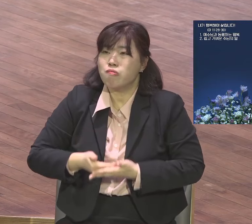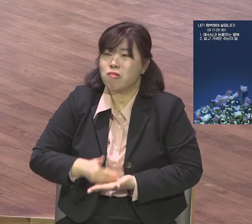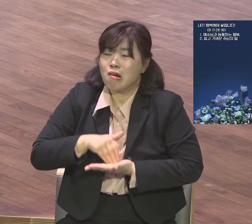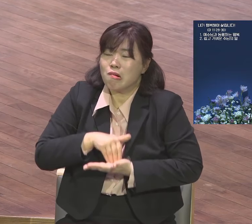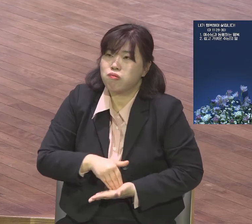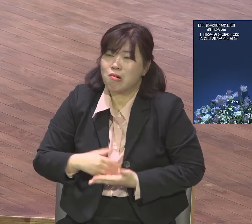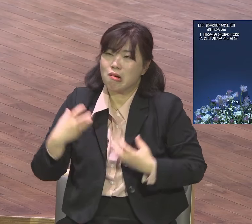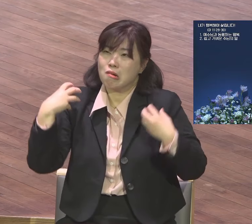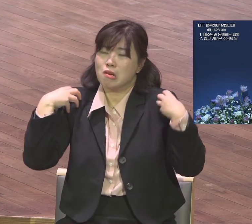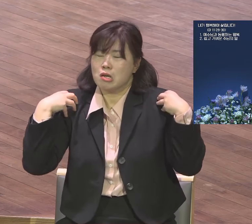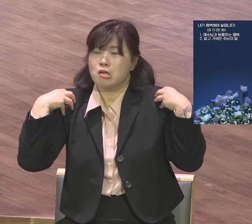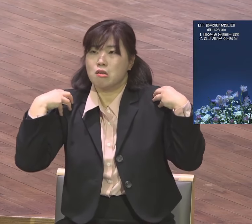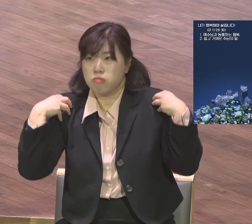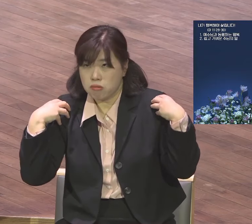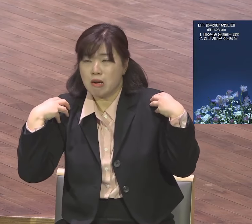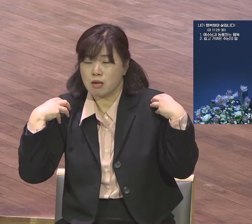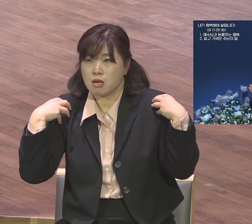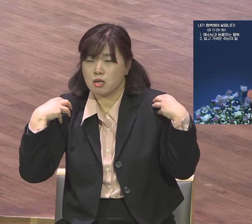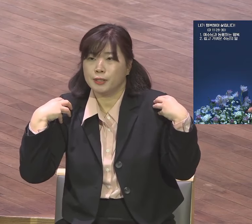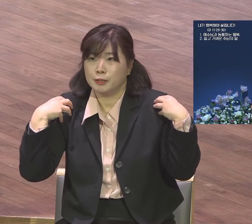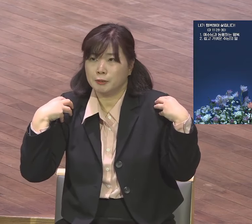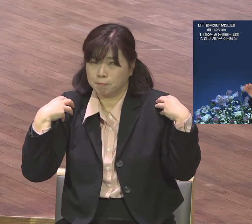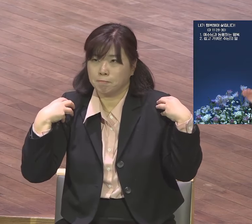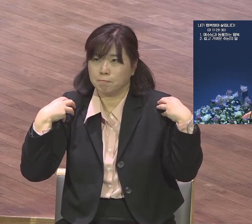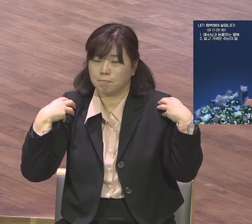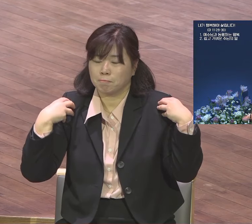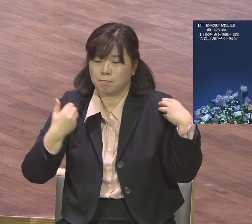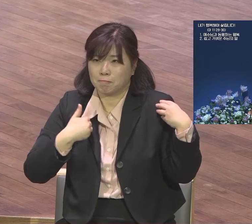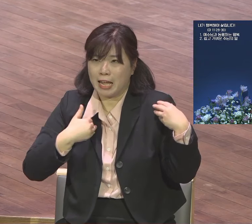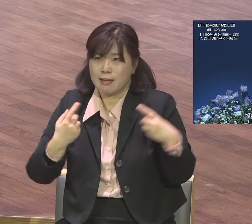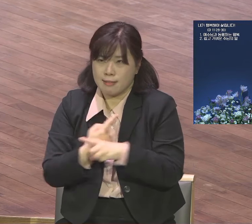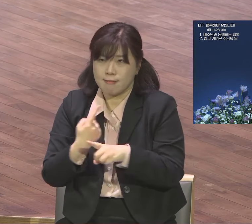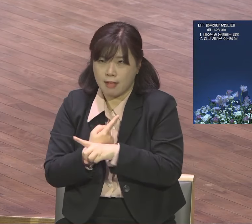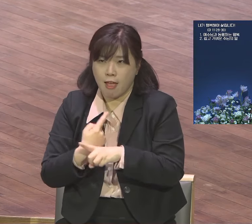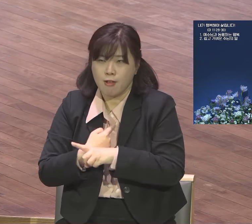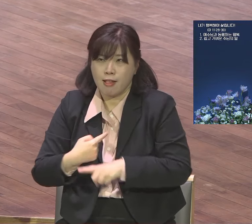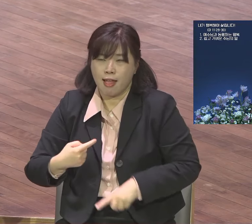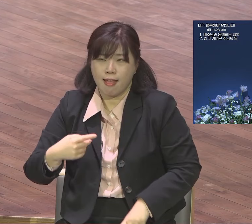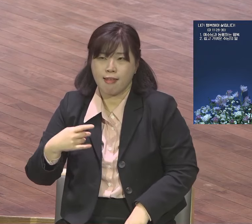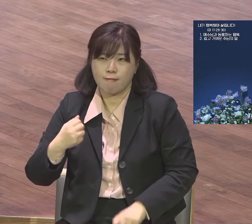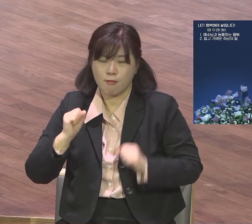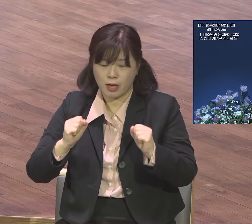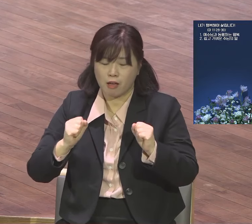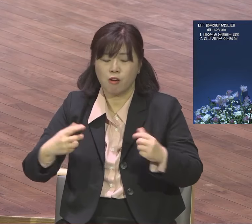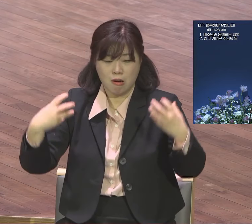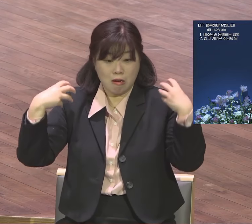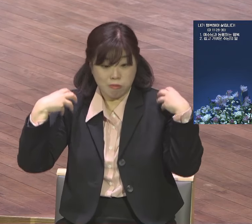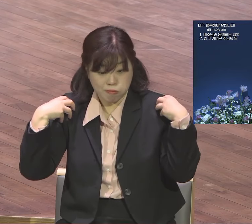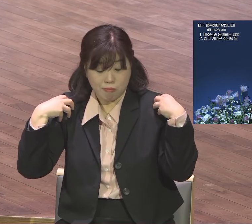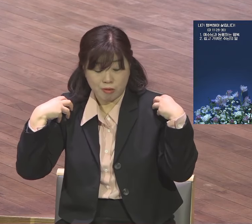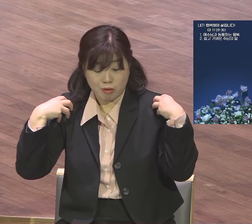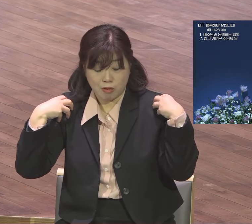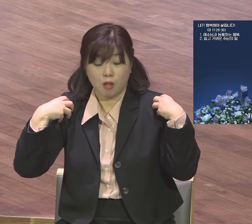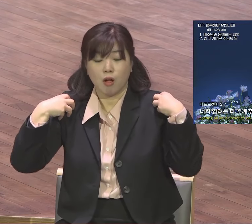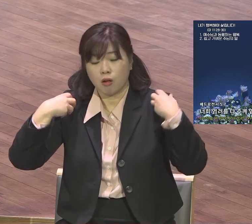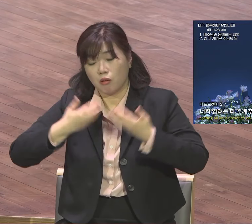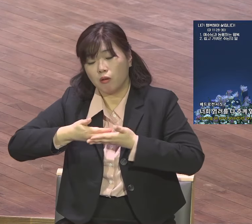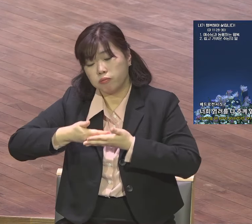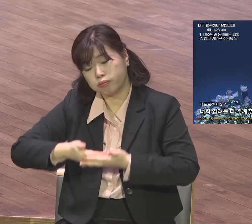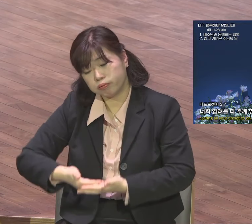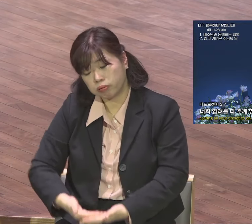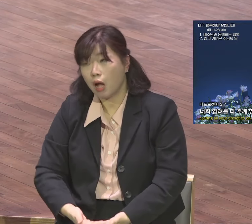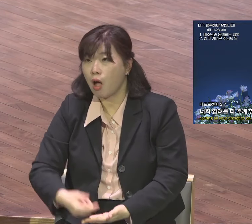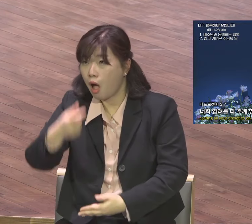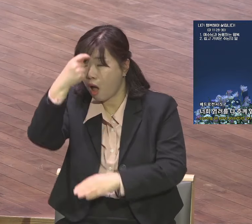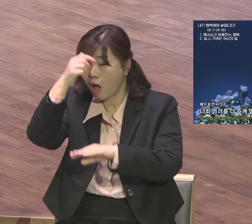여러분이 가지고 있는 모든 무거운 짐은 오늘 이 자리에 훌훌 다 털어버리시고 가시기 바랍니다. 너희 염려를